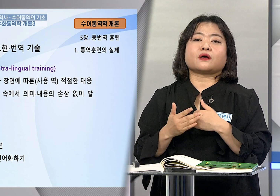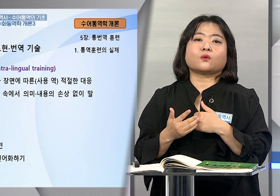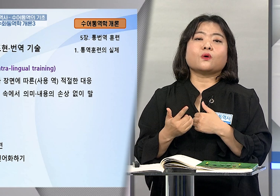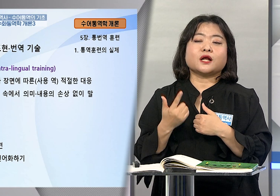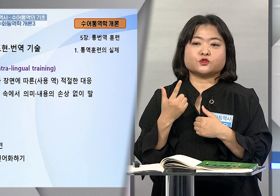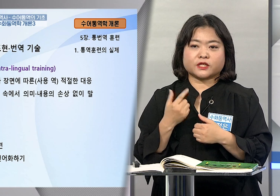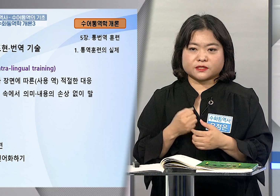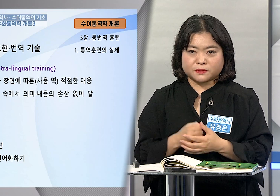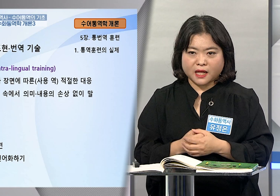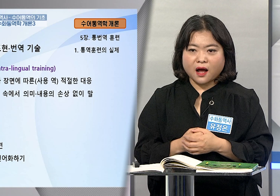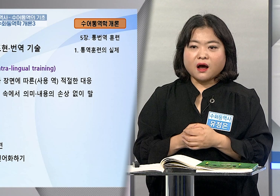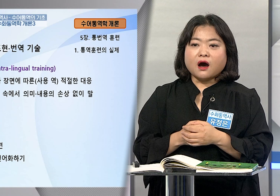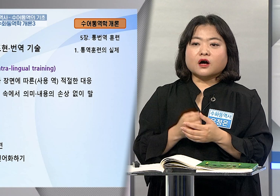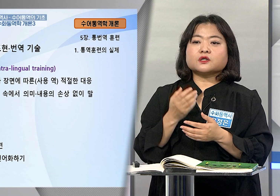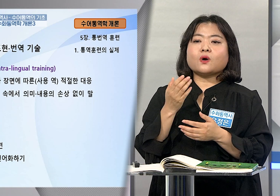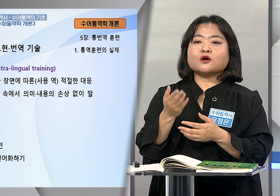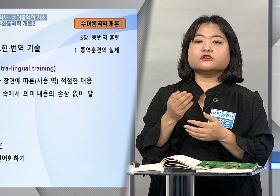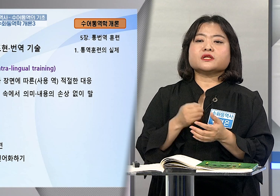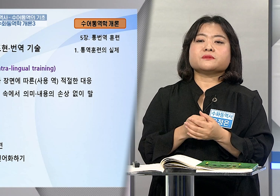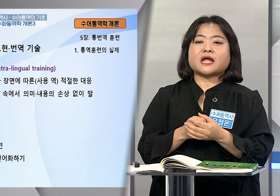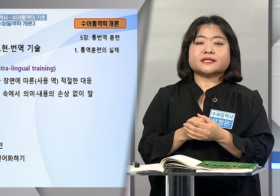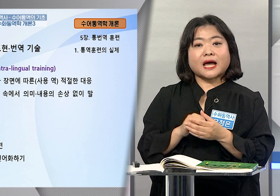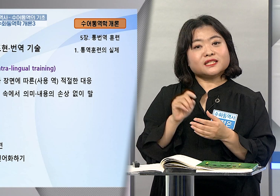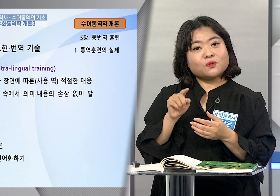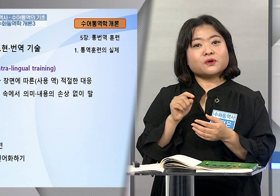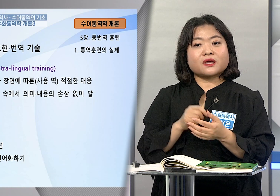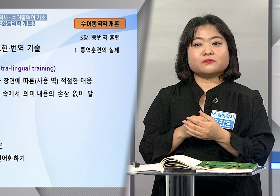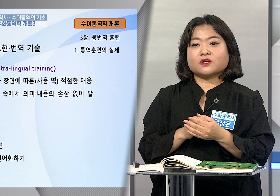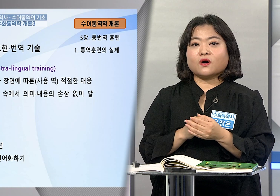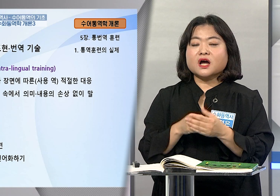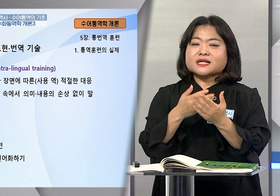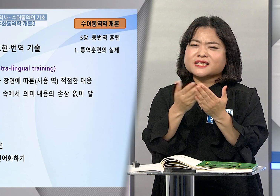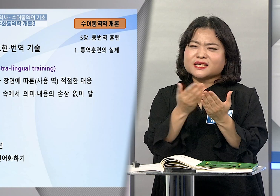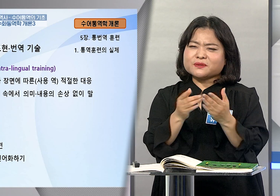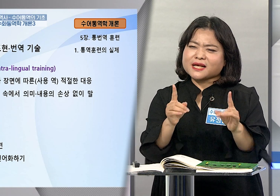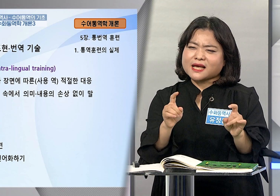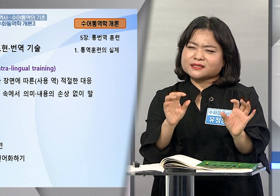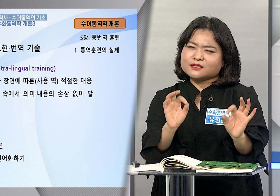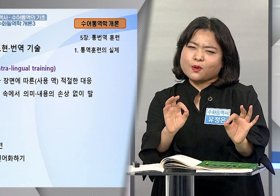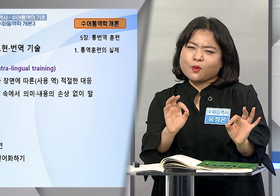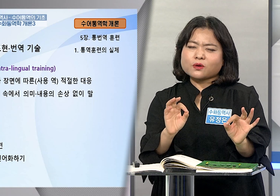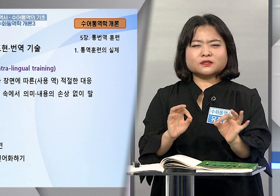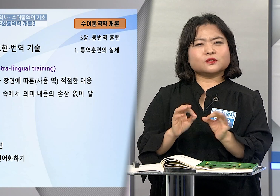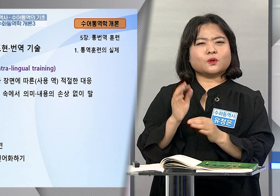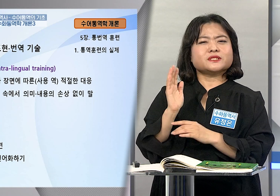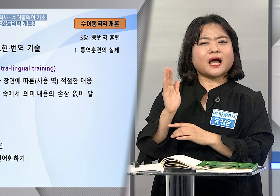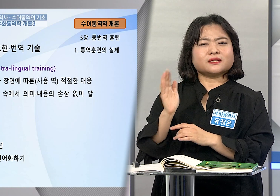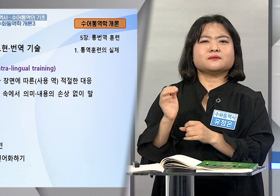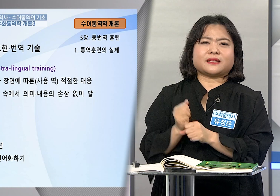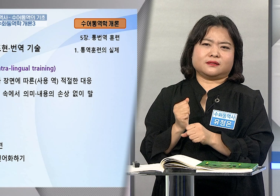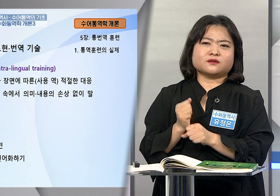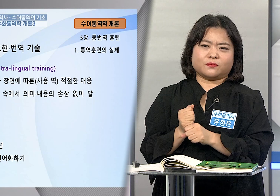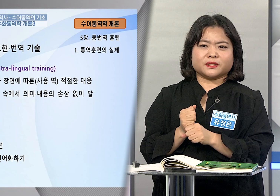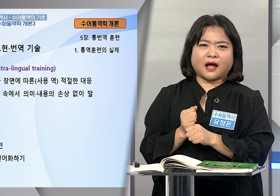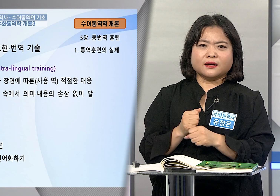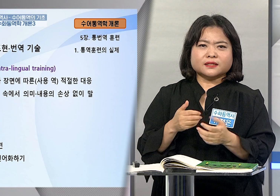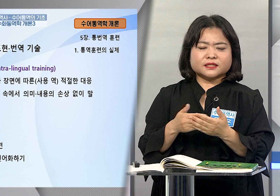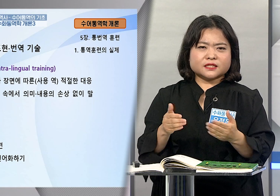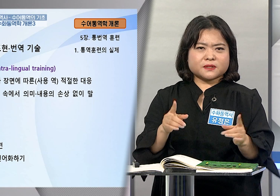된다고 할 수 있겠습니다. 언어화 훈련입니다. 자, 이건 뭐냐면요. 그림이나 사진을 보고 그걸로 이야기를 만드는 겁니다. 그림이나